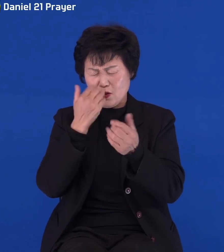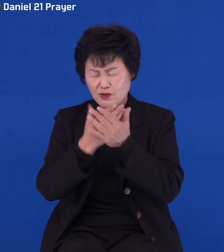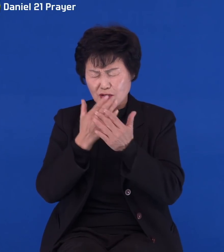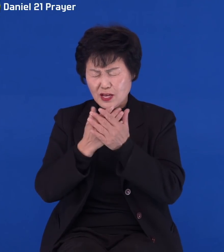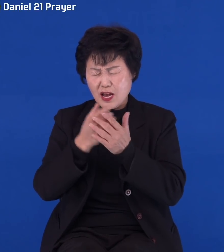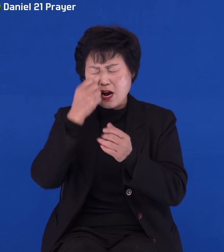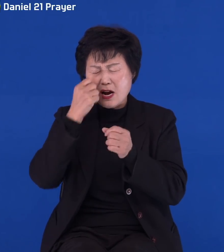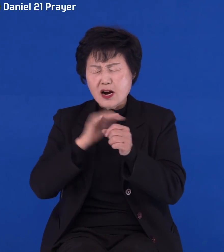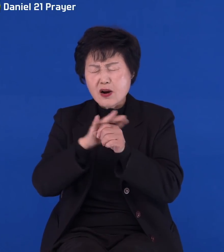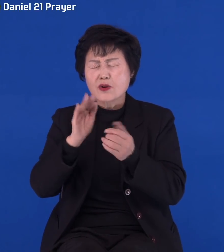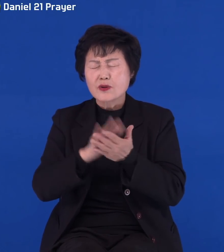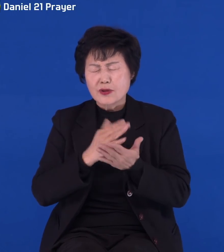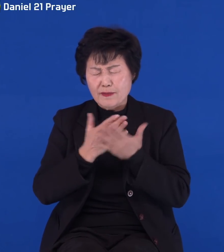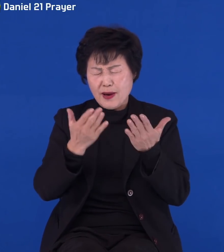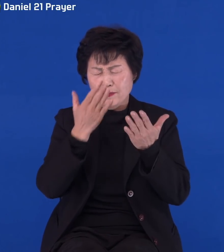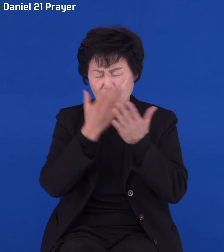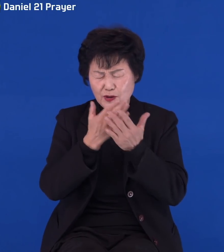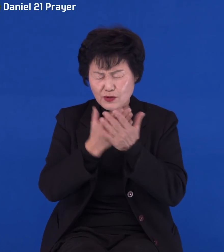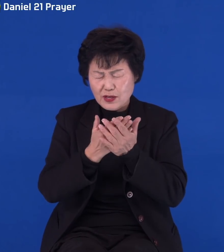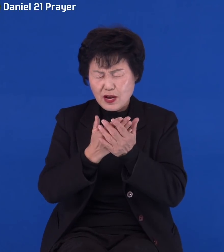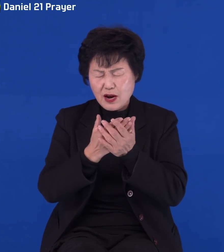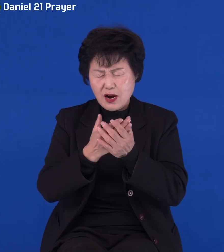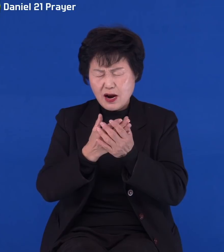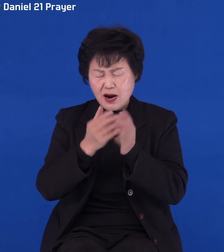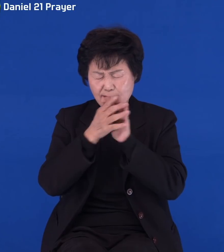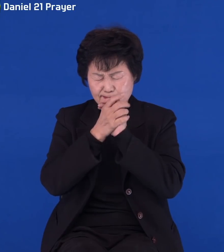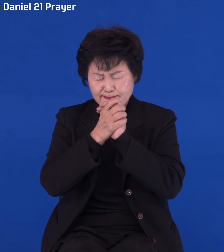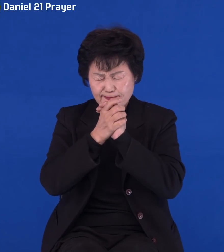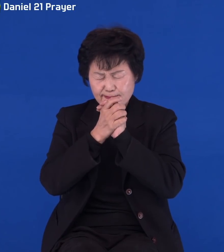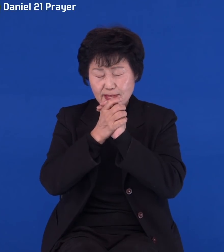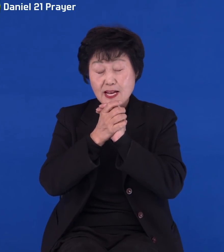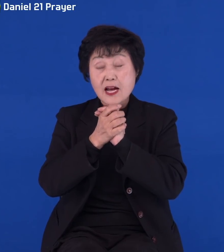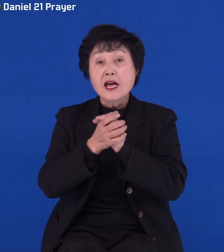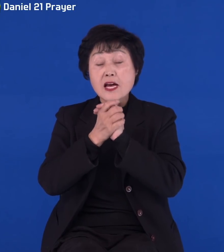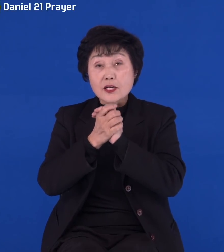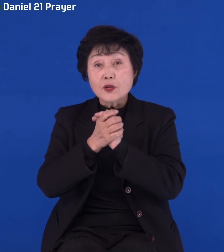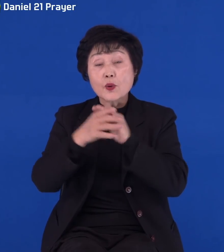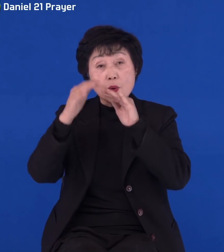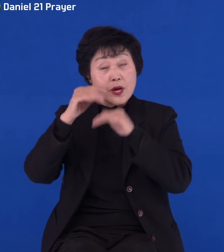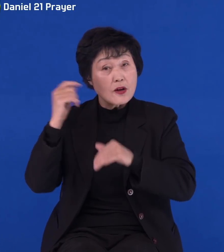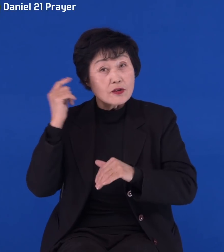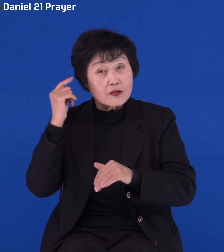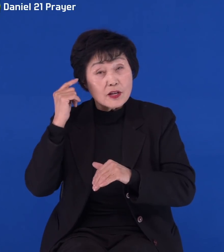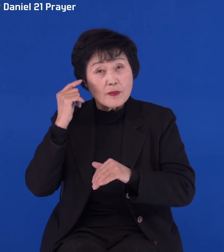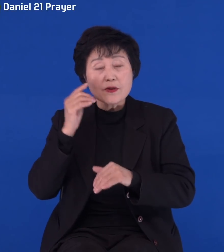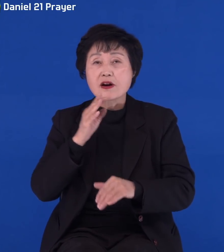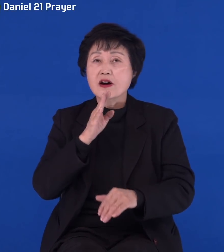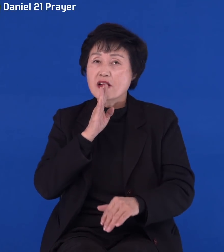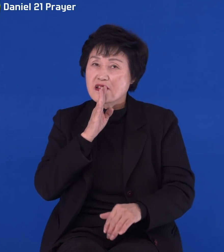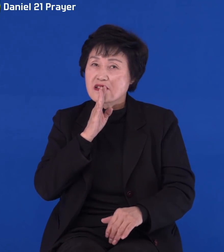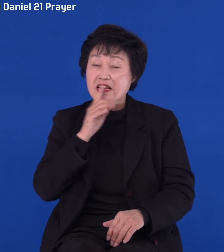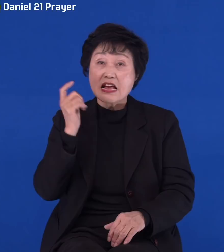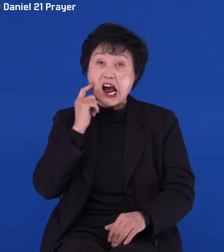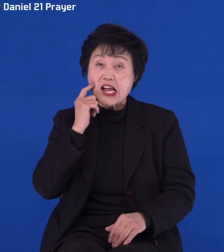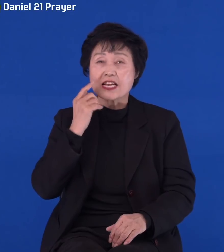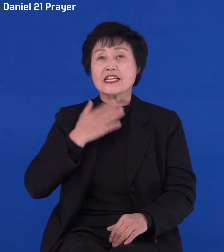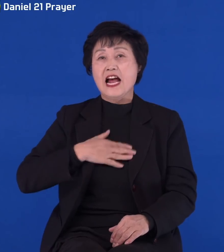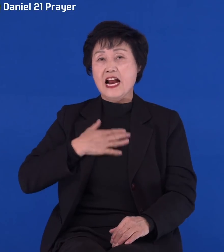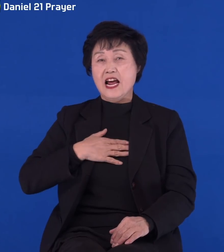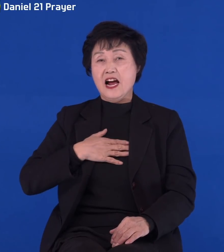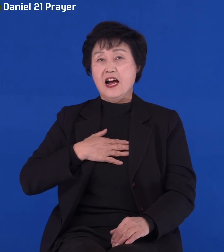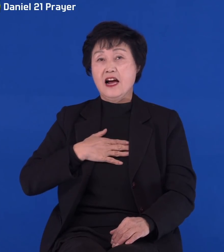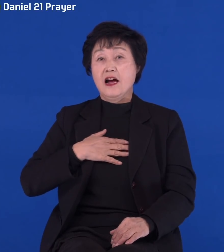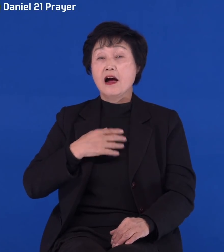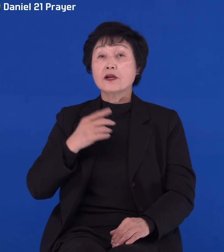베풀어 주세요. 사람이 기도하면 진짜인지 가짜인지 마음 느끼잖아요. 진심이었어요. 자기가 죽어서라도,